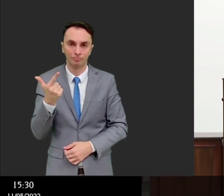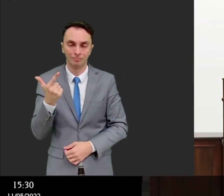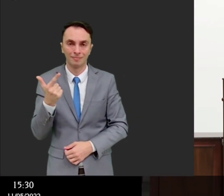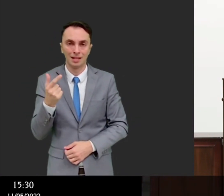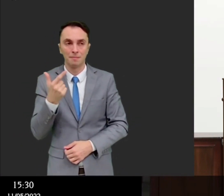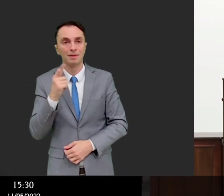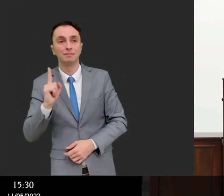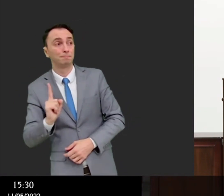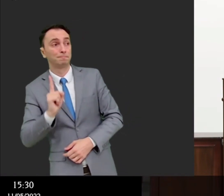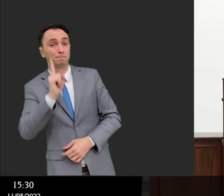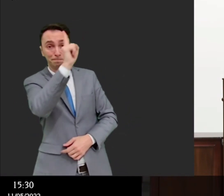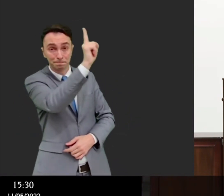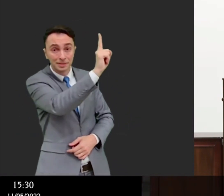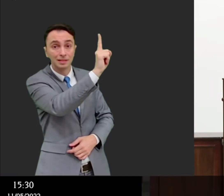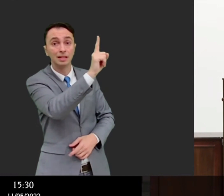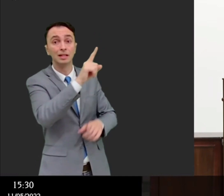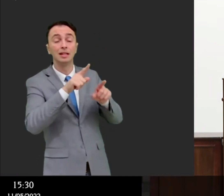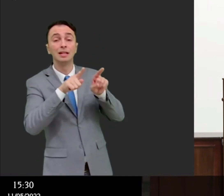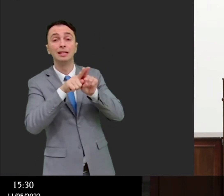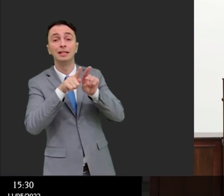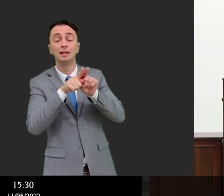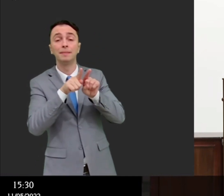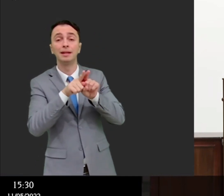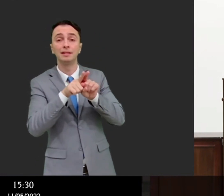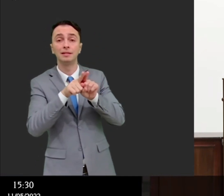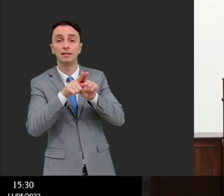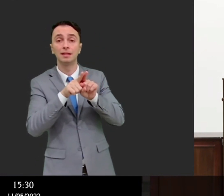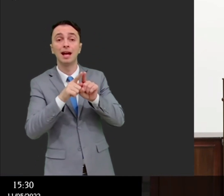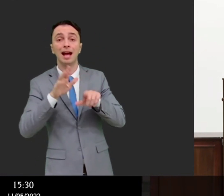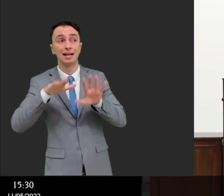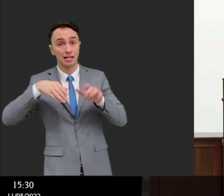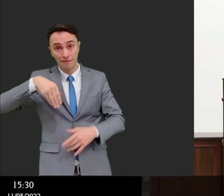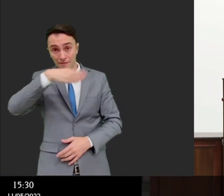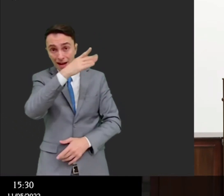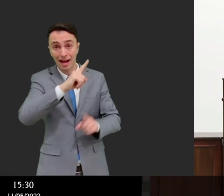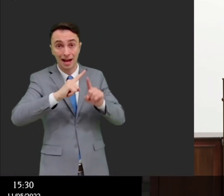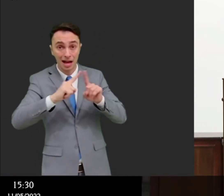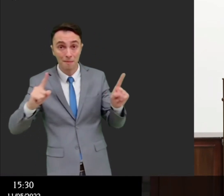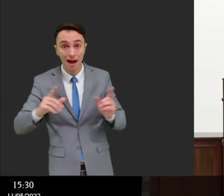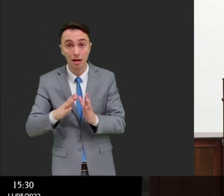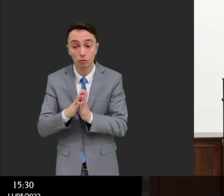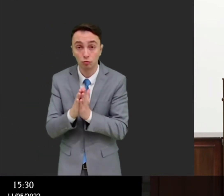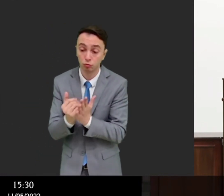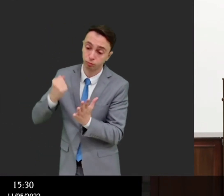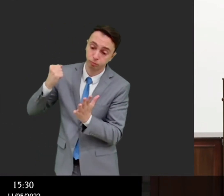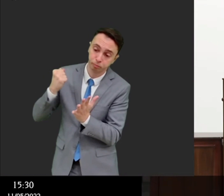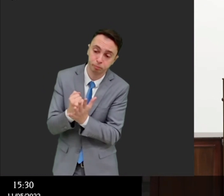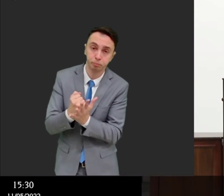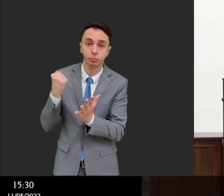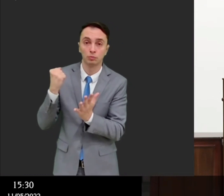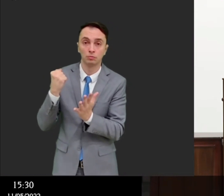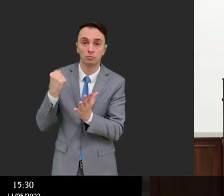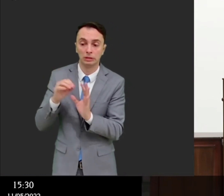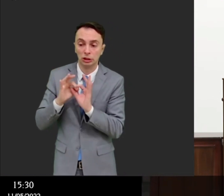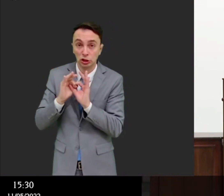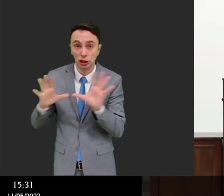isso, saem sem os vistos de permissão para estar na nação. Então eles